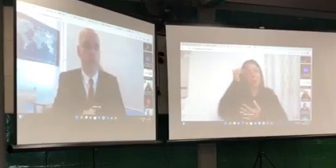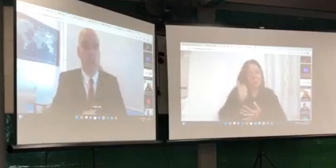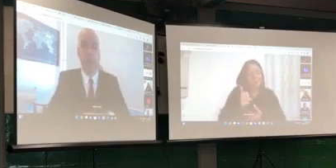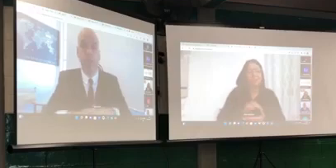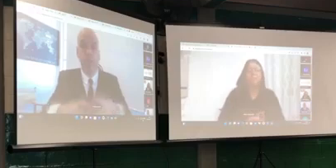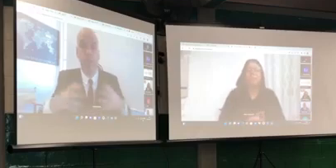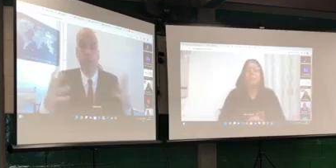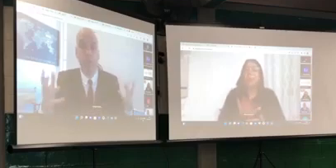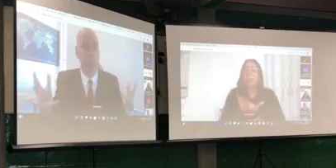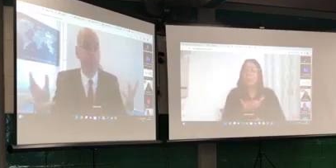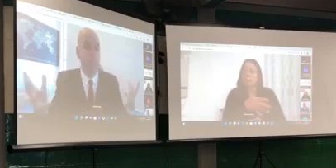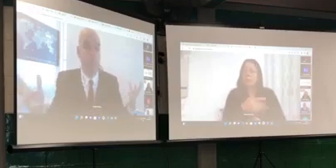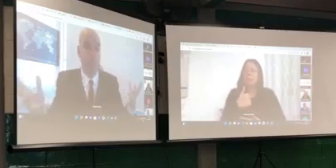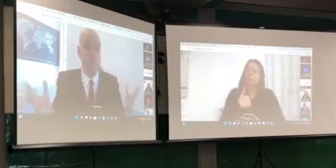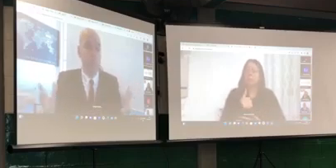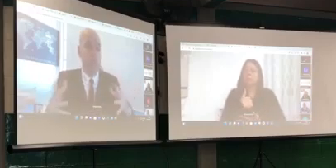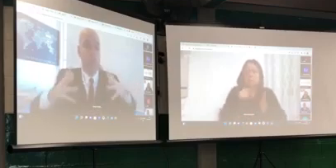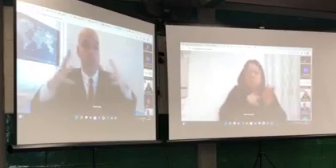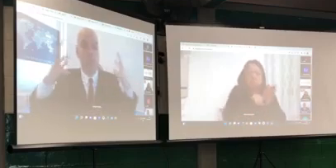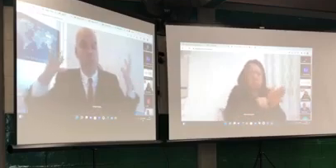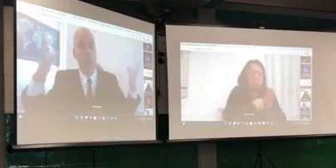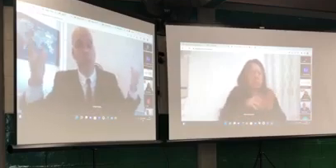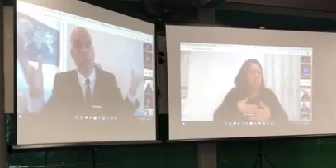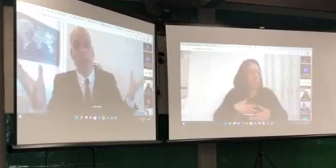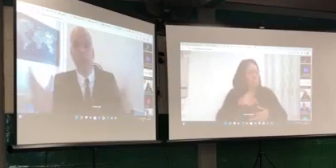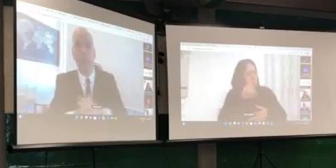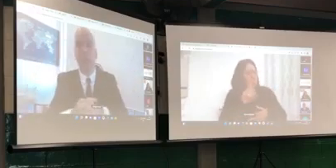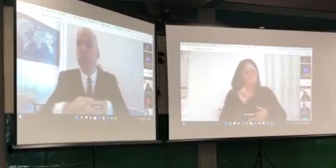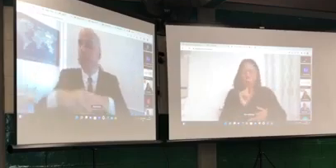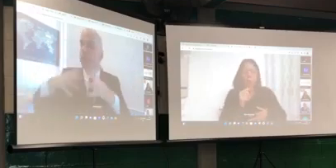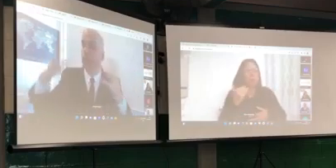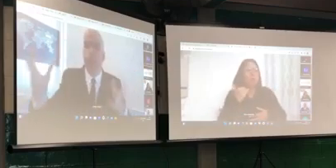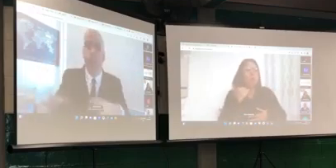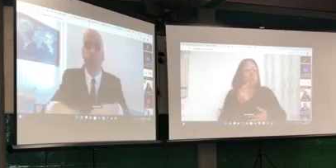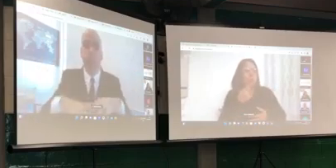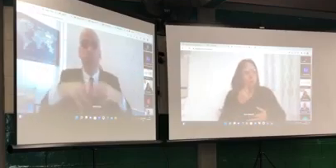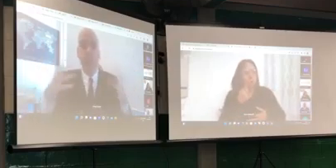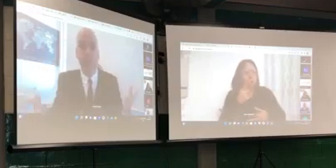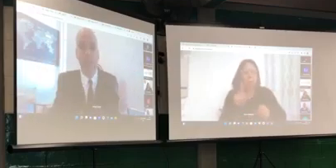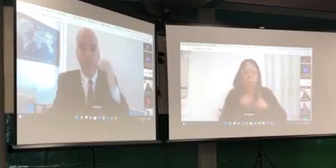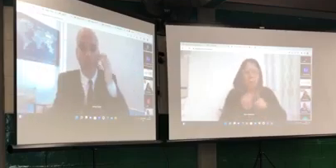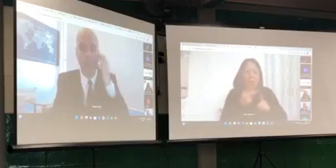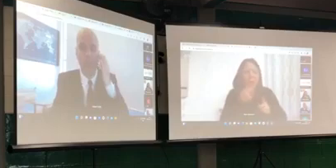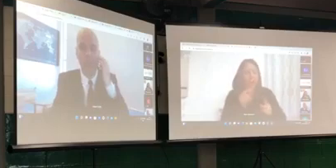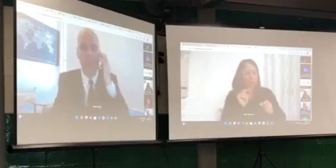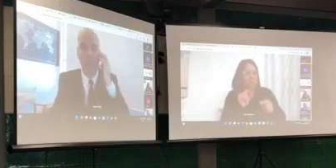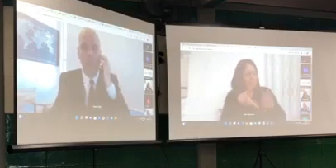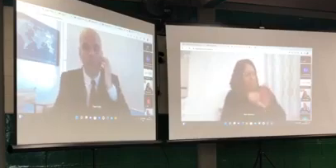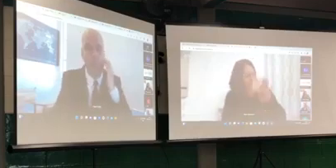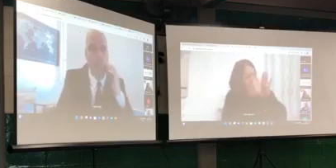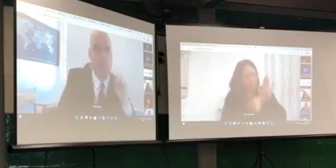Às vezes até eu fico pesquisando, meu Deus, o que um juiz falou, o que o magistrado falou, o que diz essa lei, né? Que linguagem é